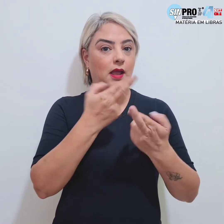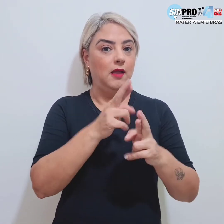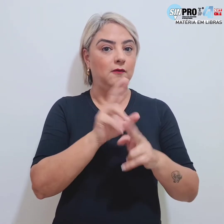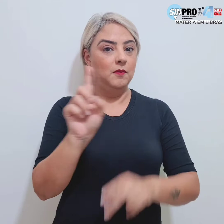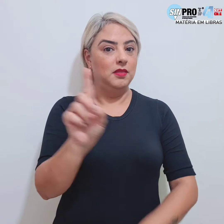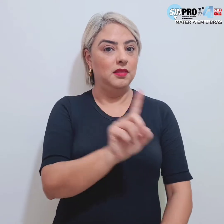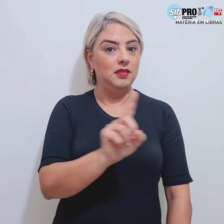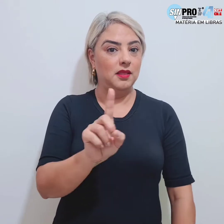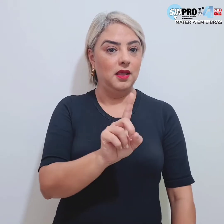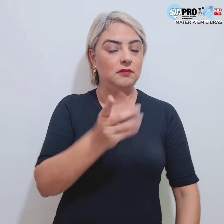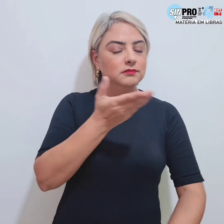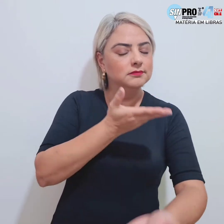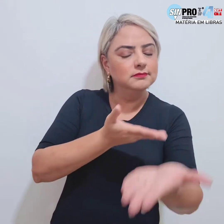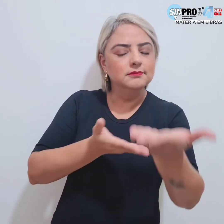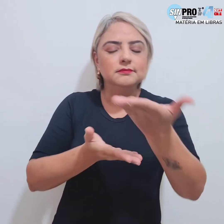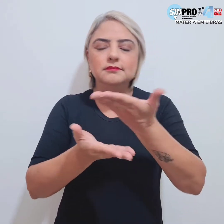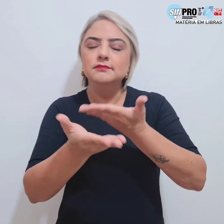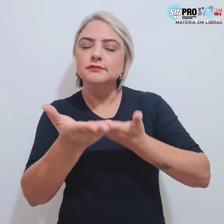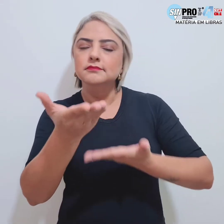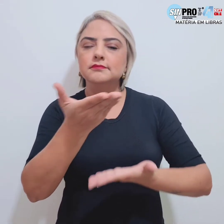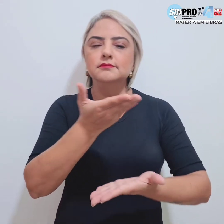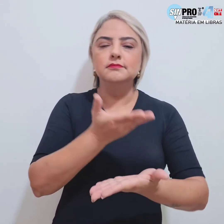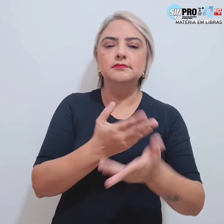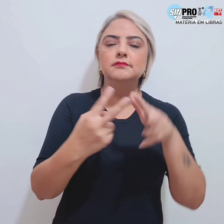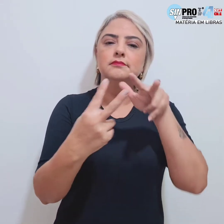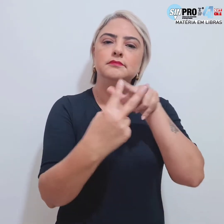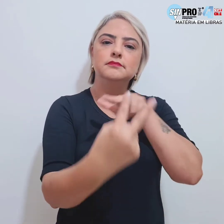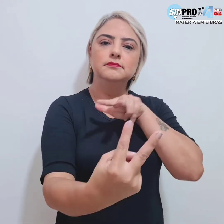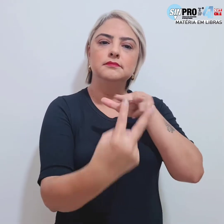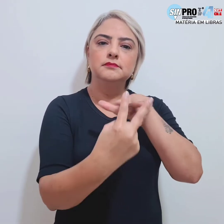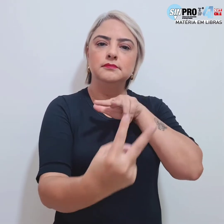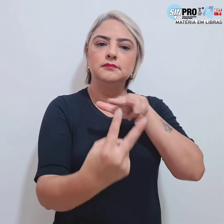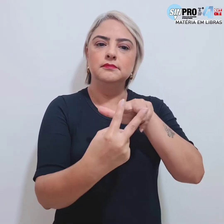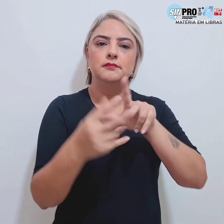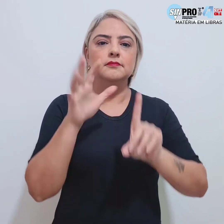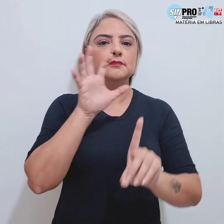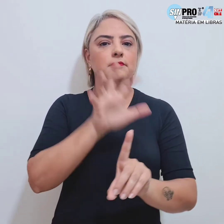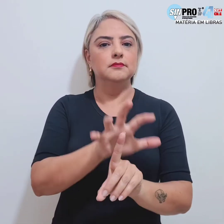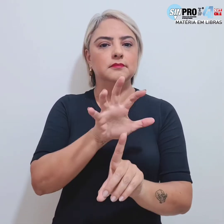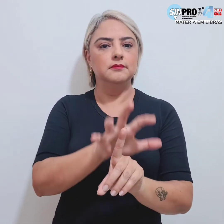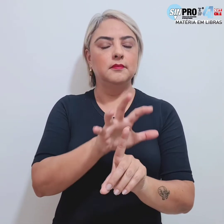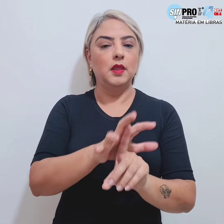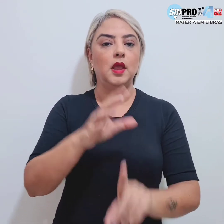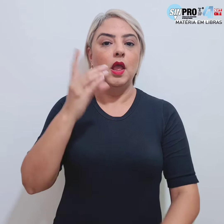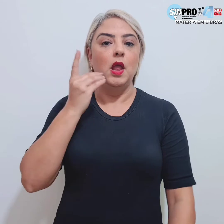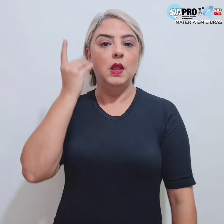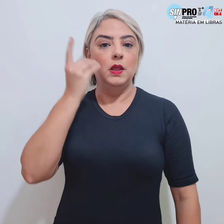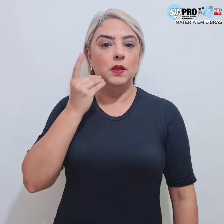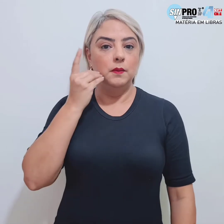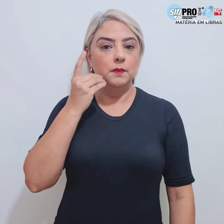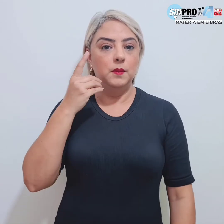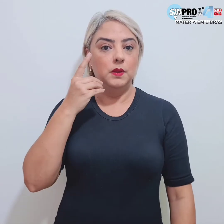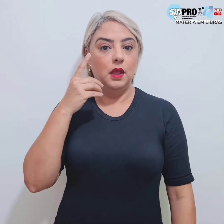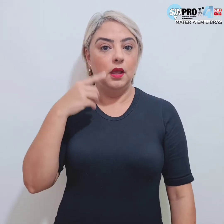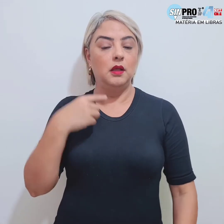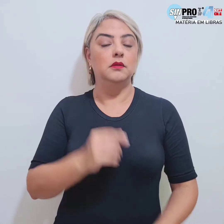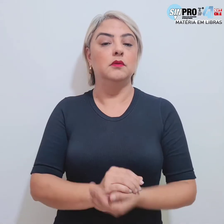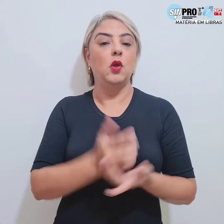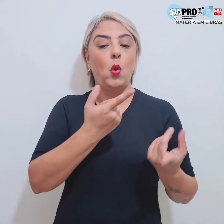Quem articula atuação virtual para pressionar deputados a votarem contra a